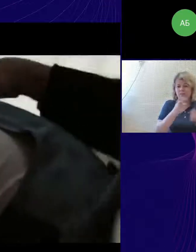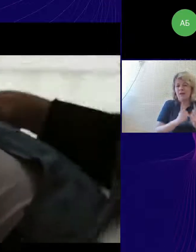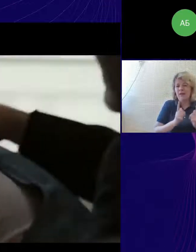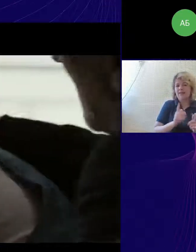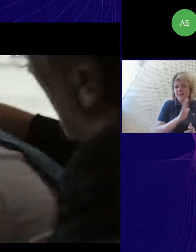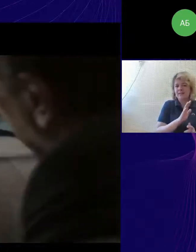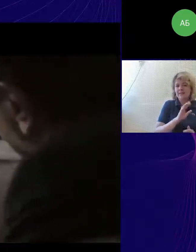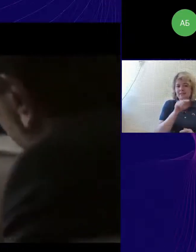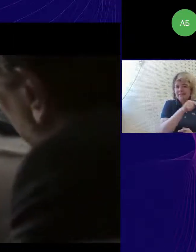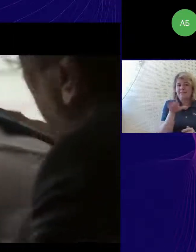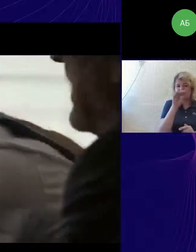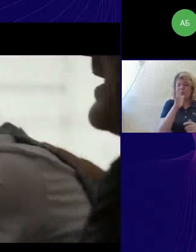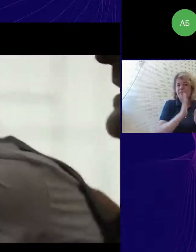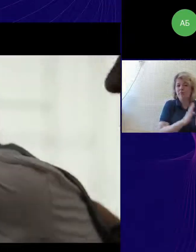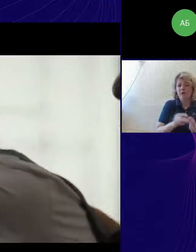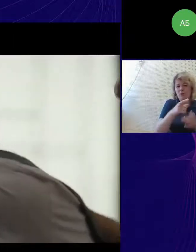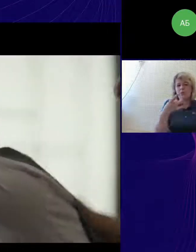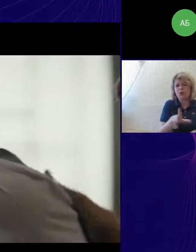всем позабочусь, все в порядке.